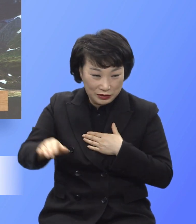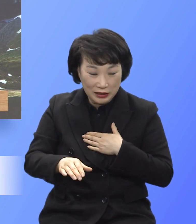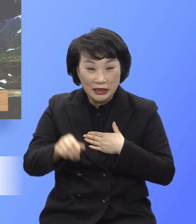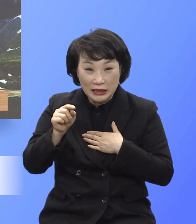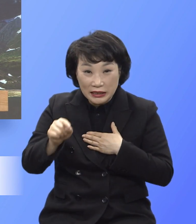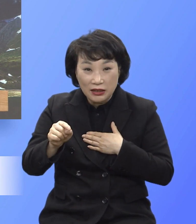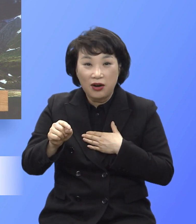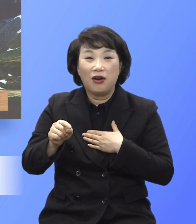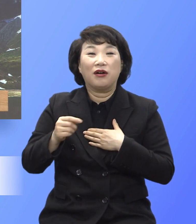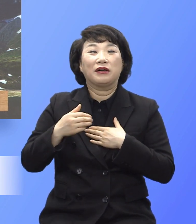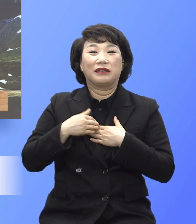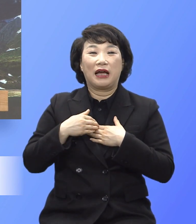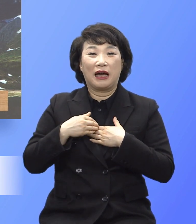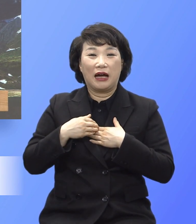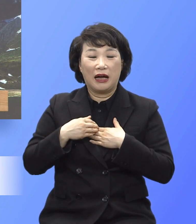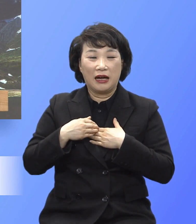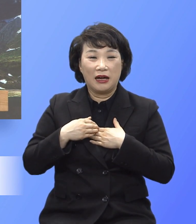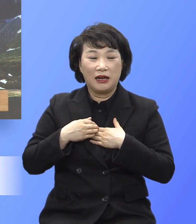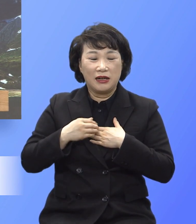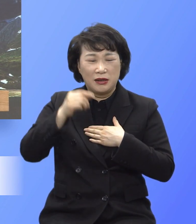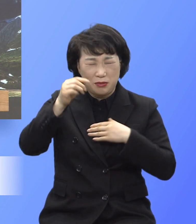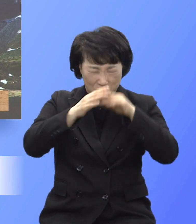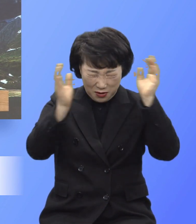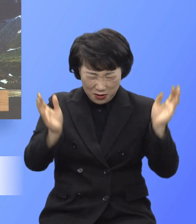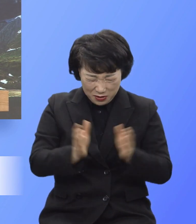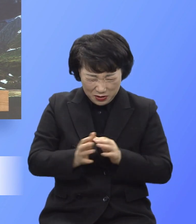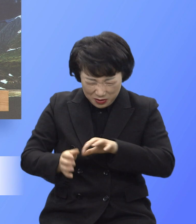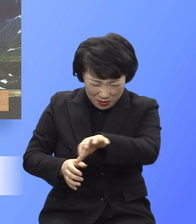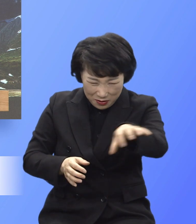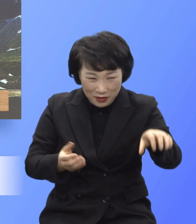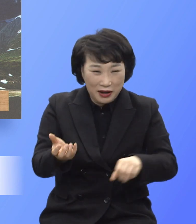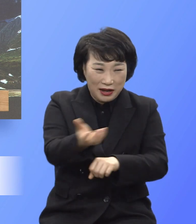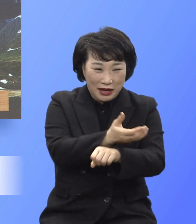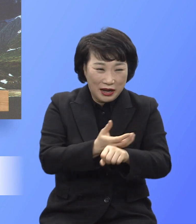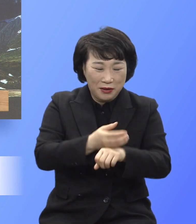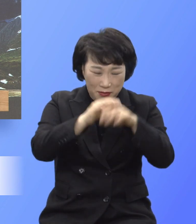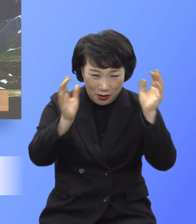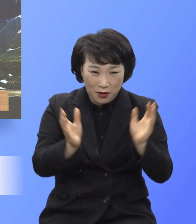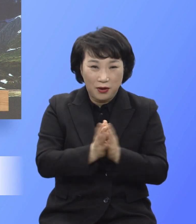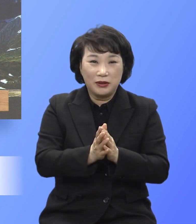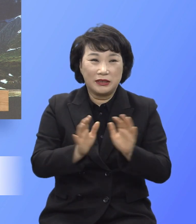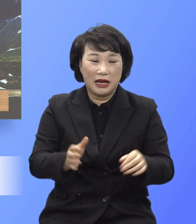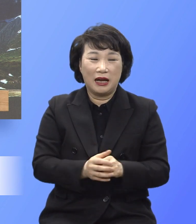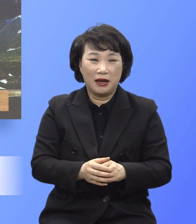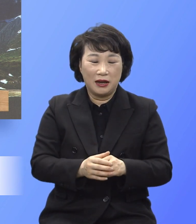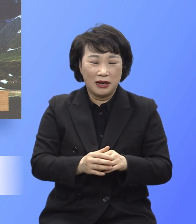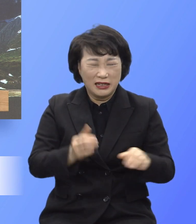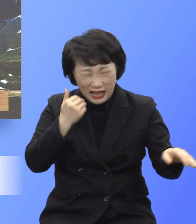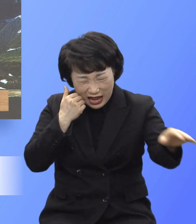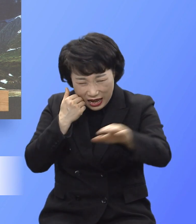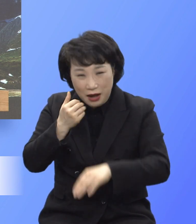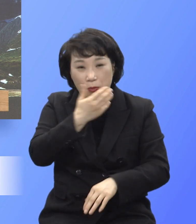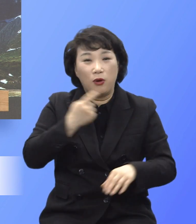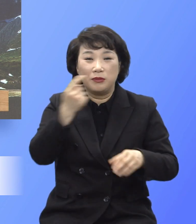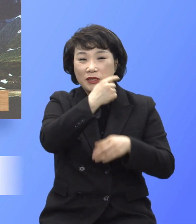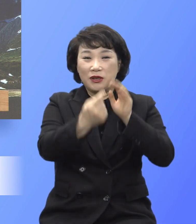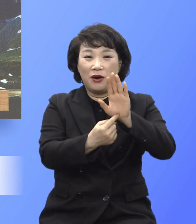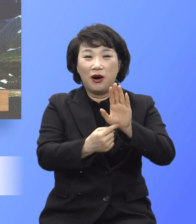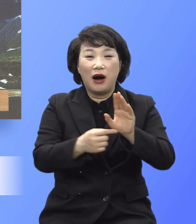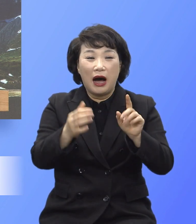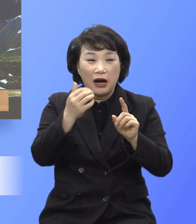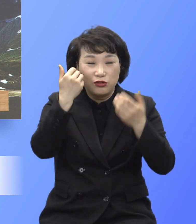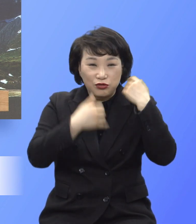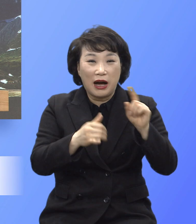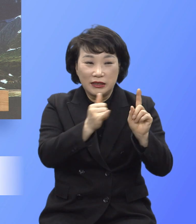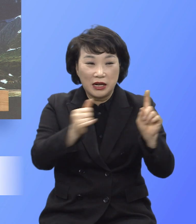이 사실을 온 천하에 다니면서 모든 사람에게 복음 증거해서 한 사람도